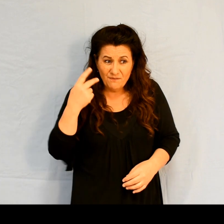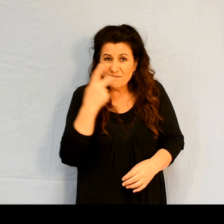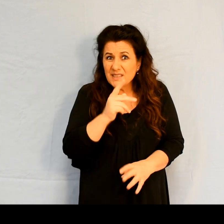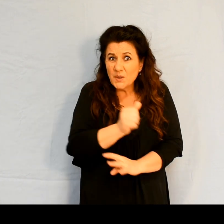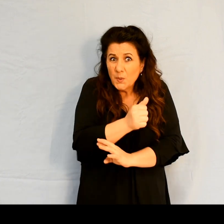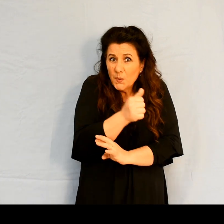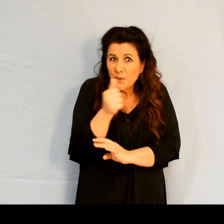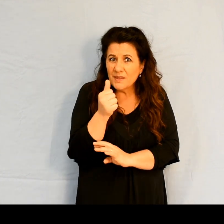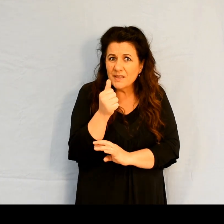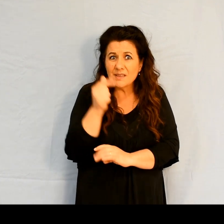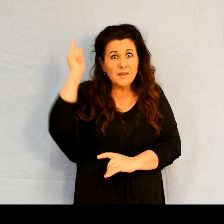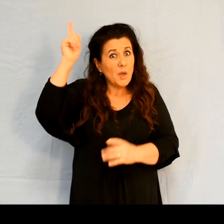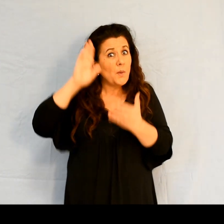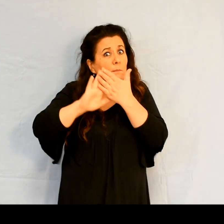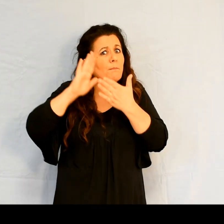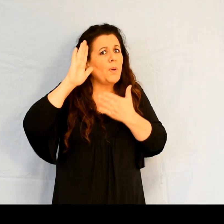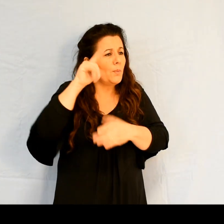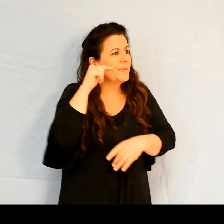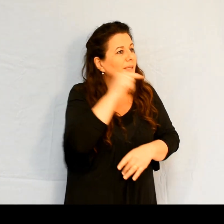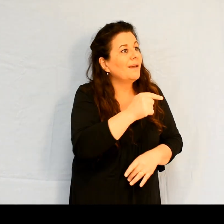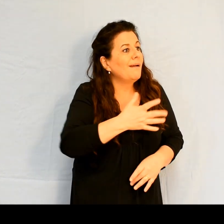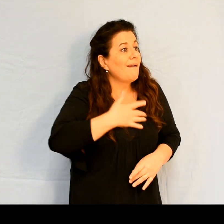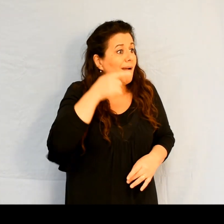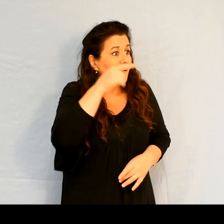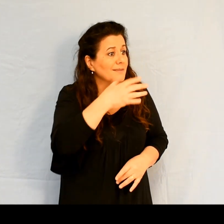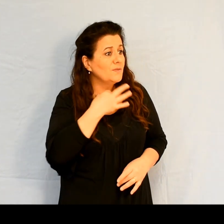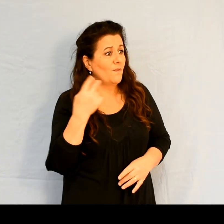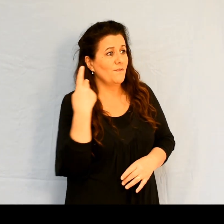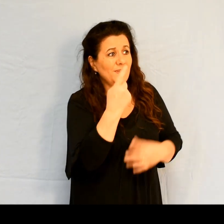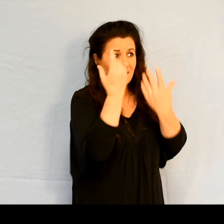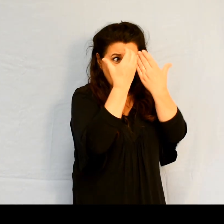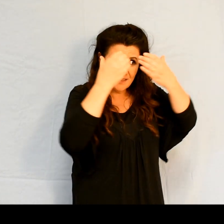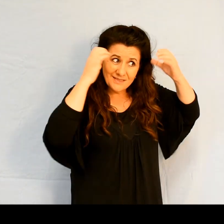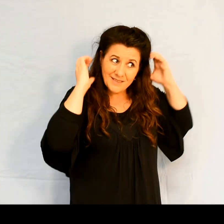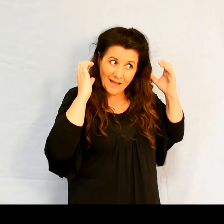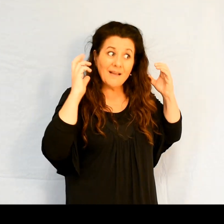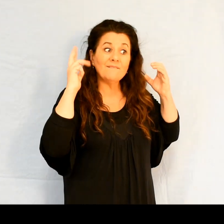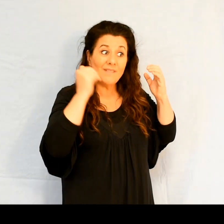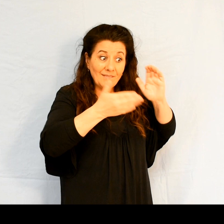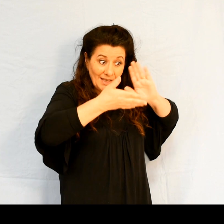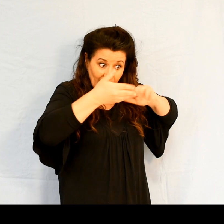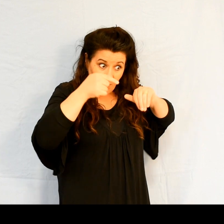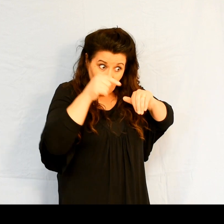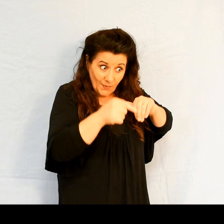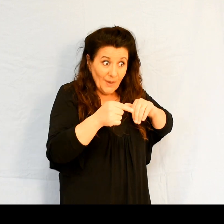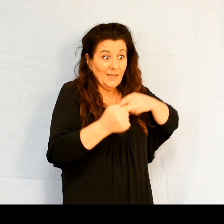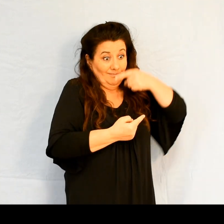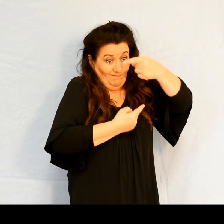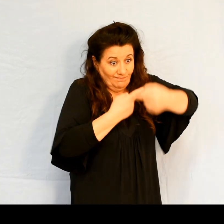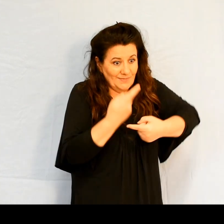parole. C'est par Isaac qu'une descendance portera ton nom.